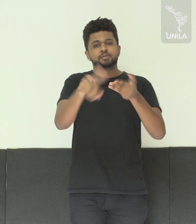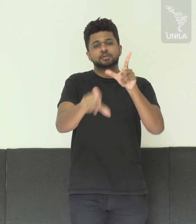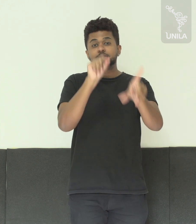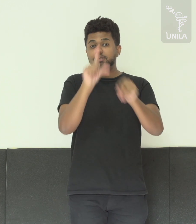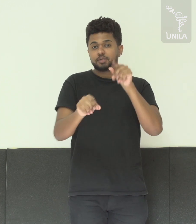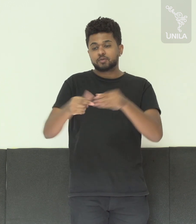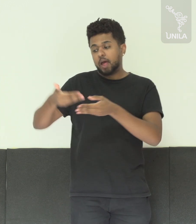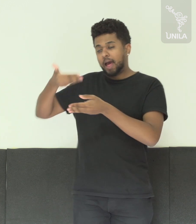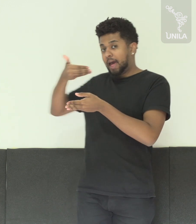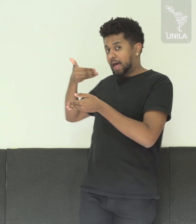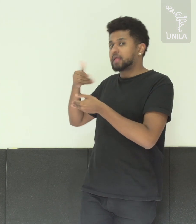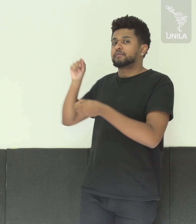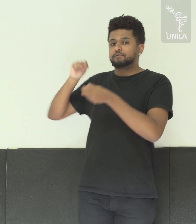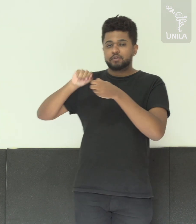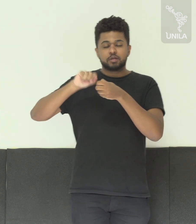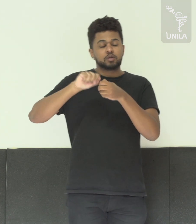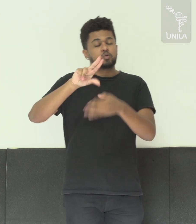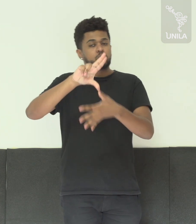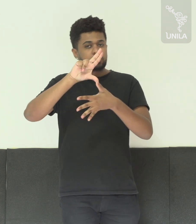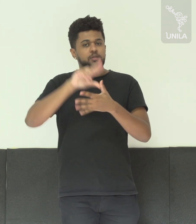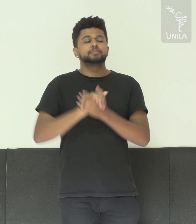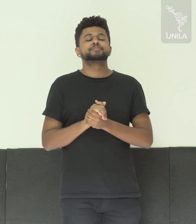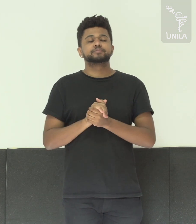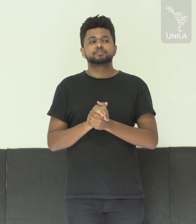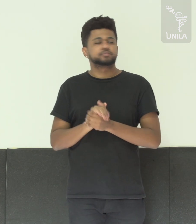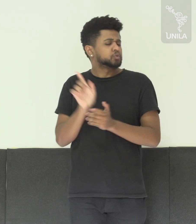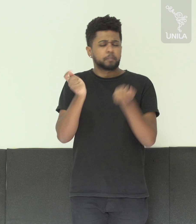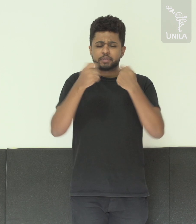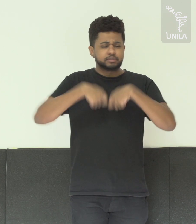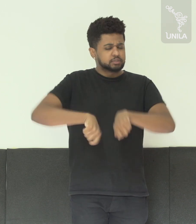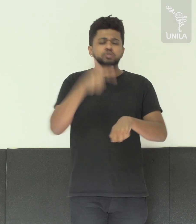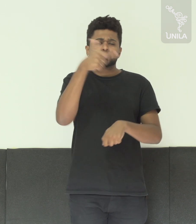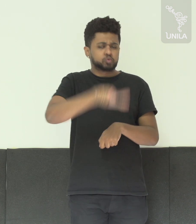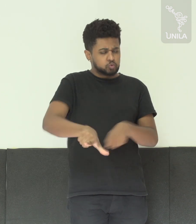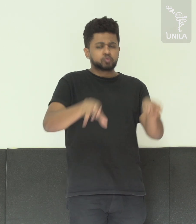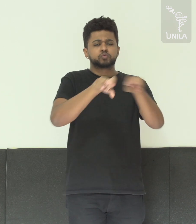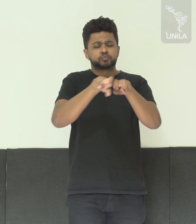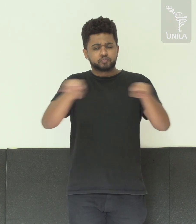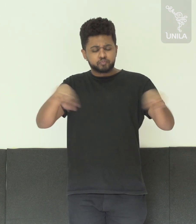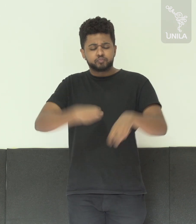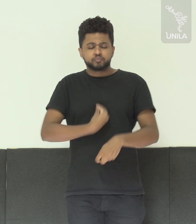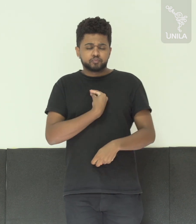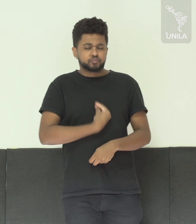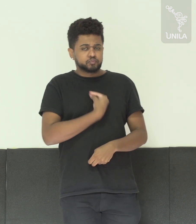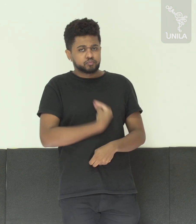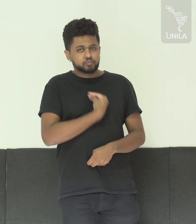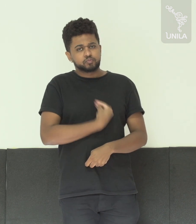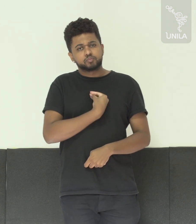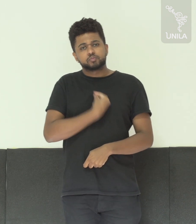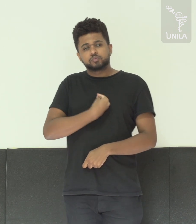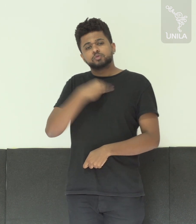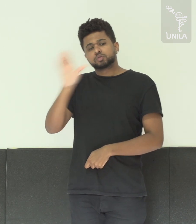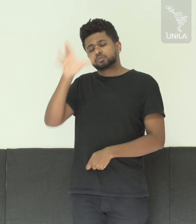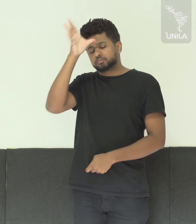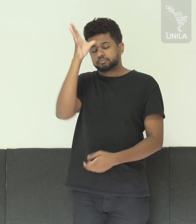seletivos anteriormente realizados pela UNILA, estão isentos de novo comparecimento, prevalecendo